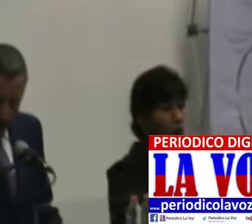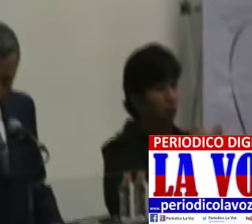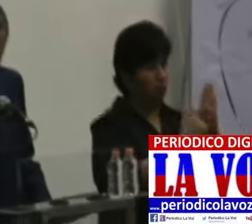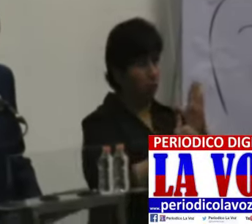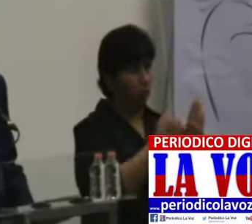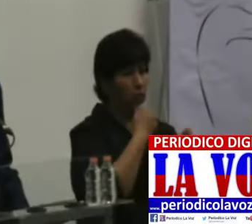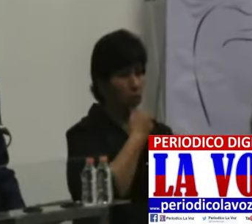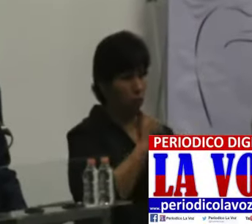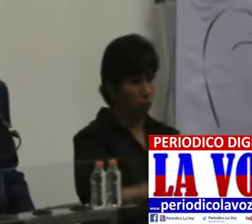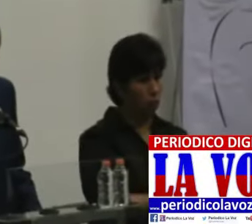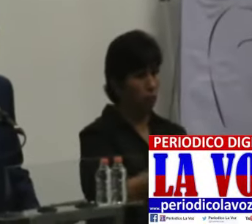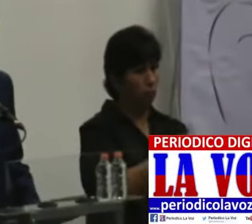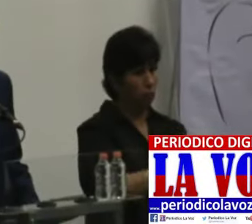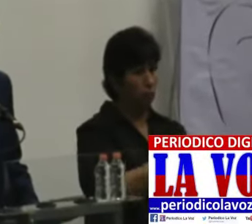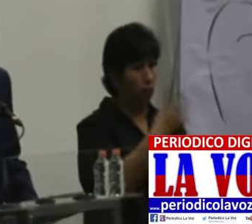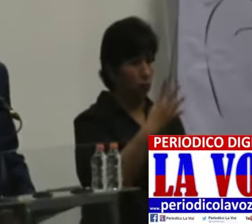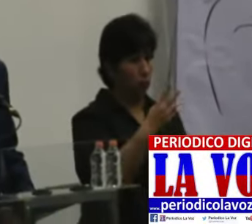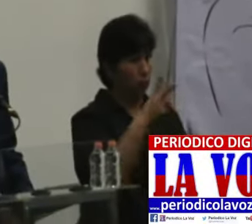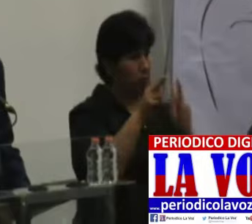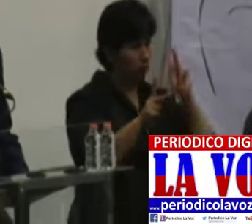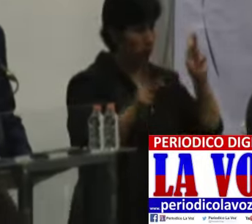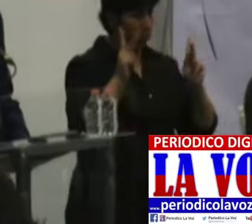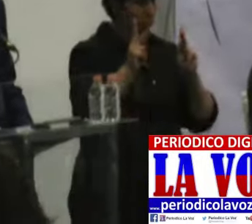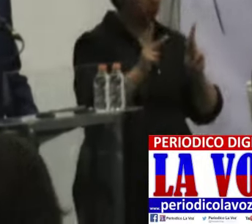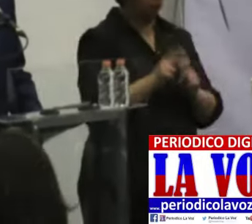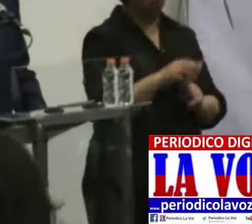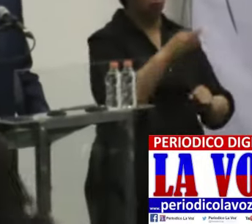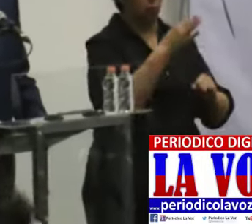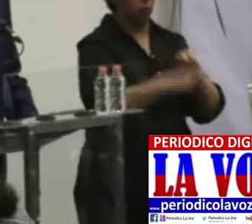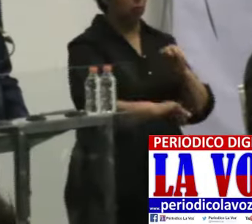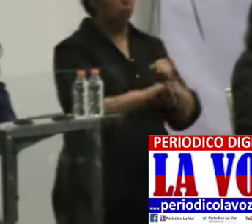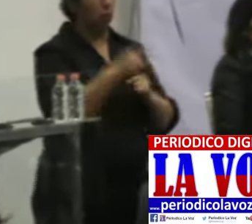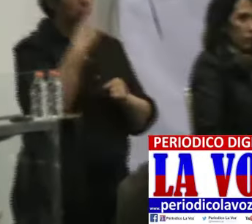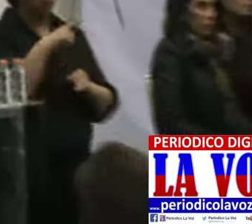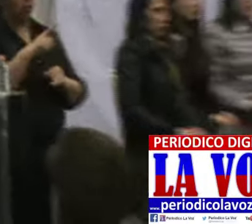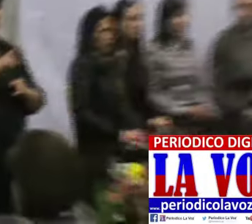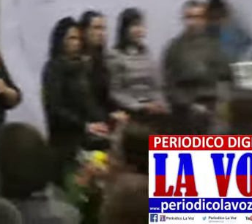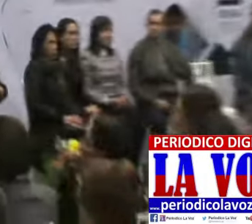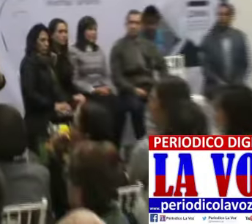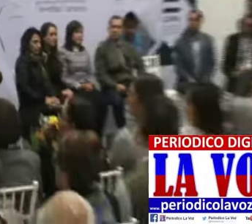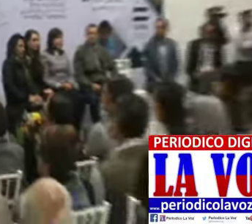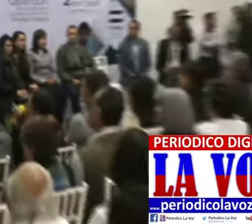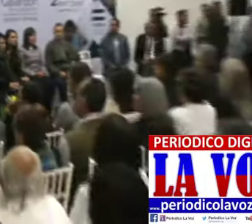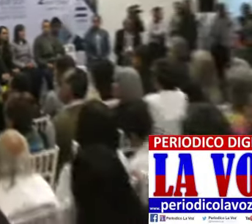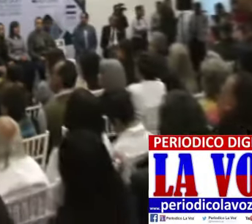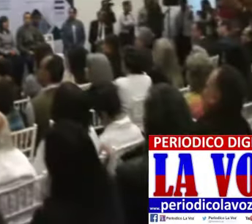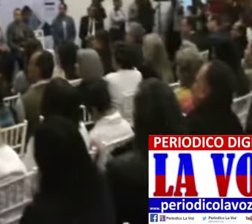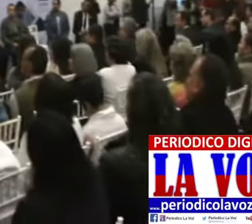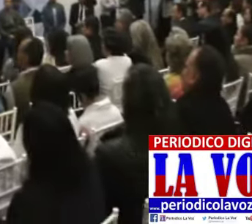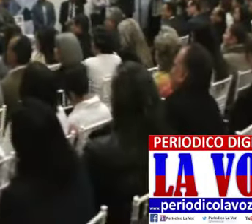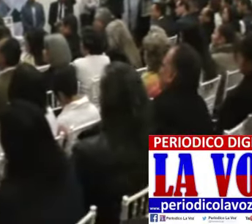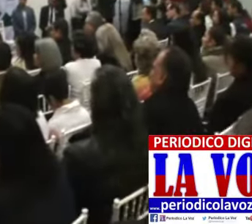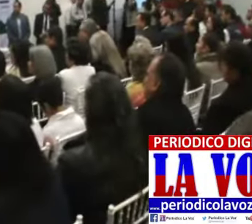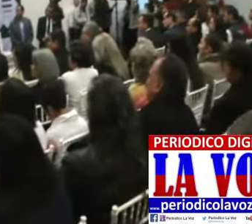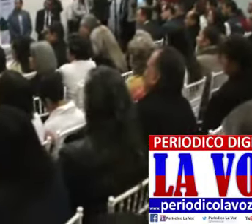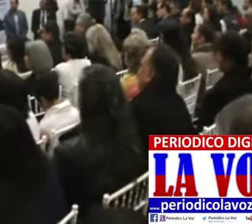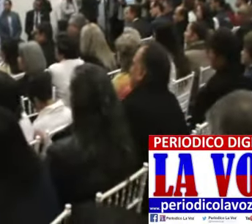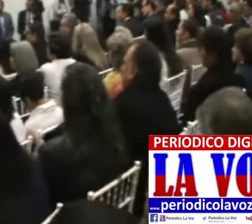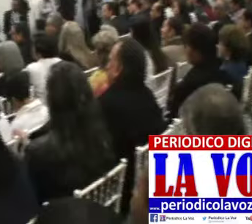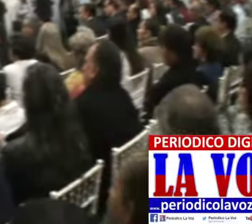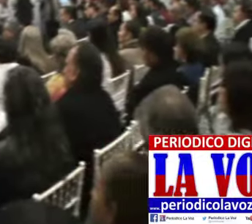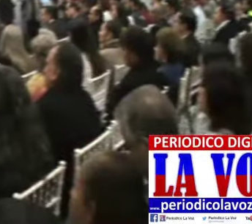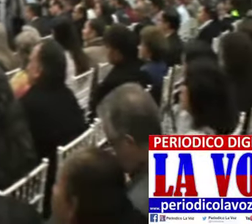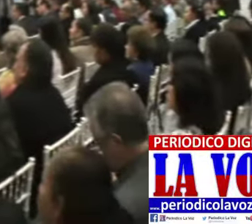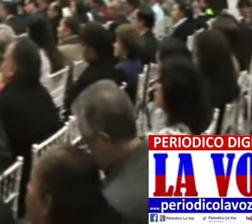menores, a hospitales, 4 visitas. Finalmente, como parte de las facultades de colaboración procesal previstas en los